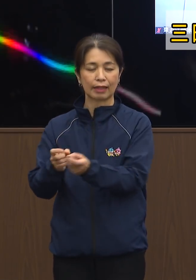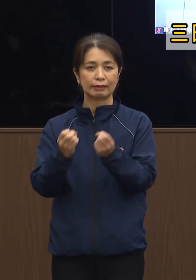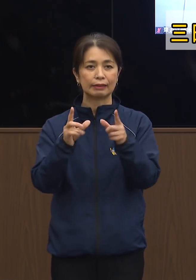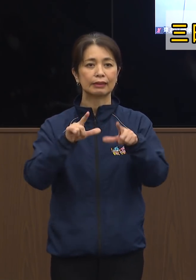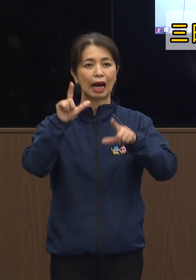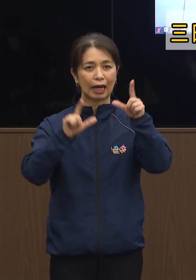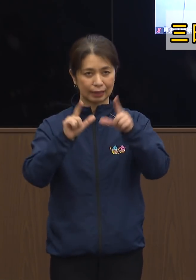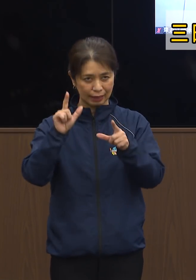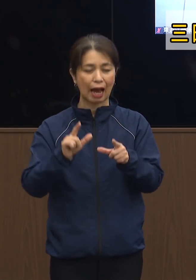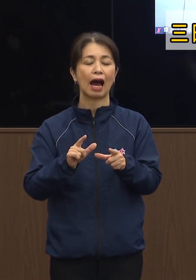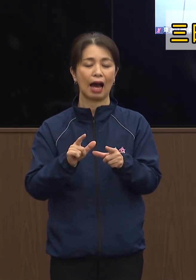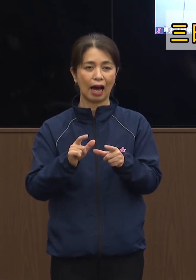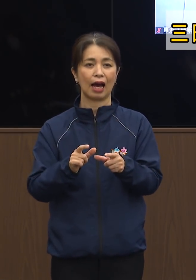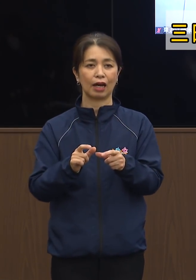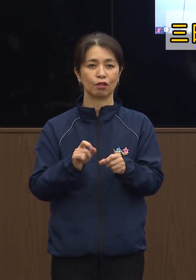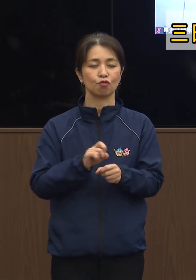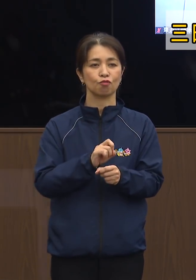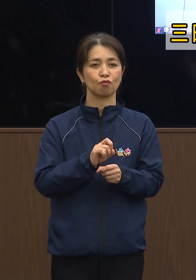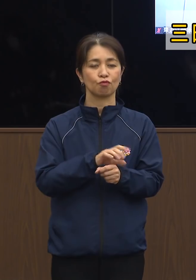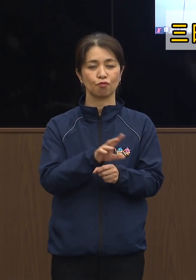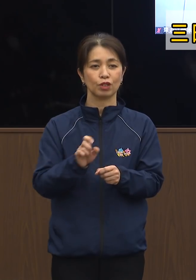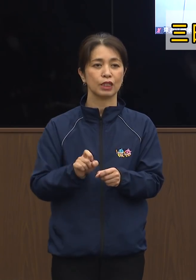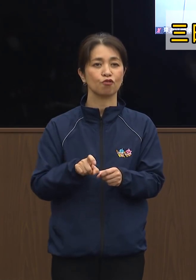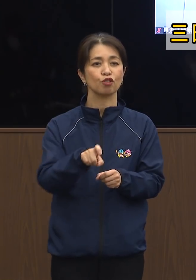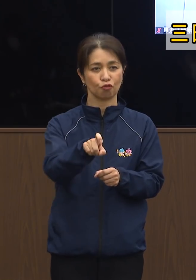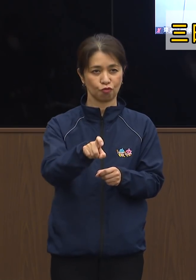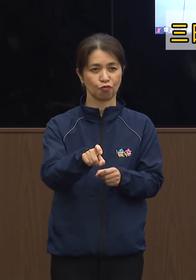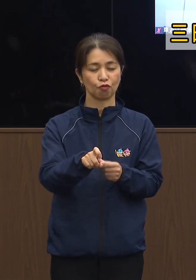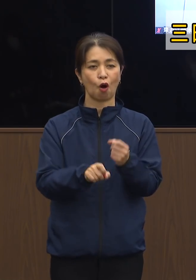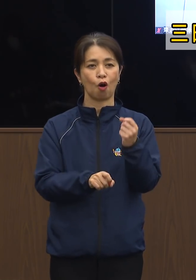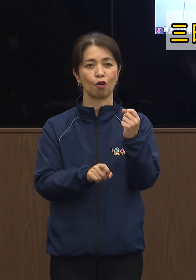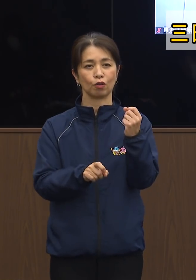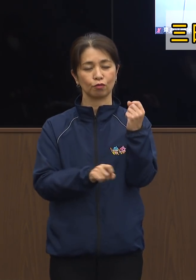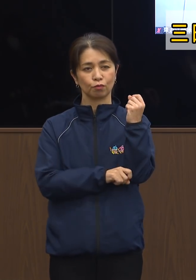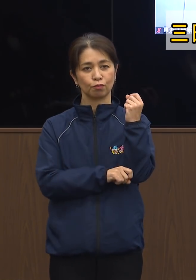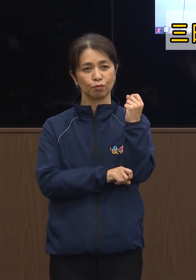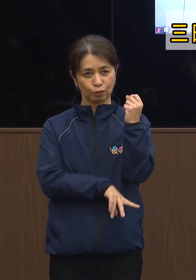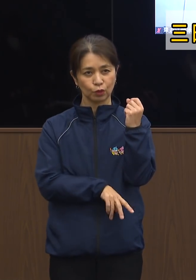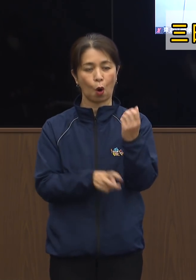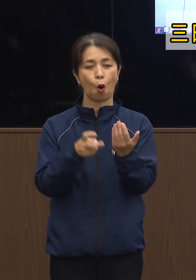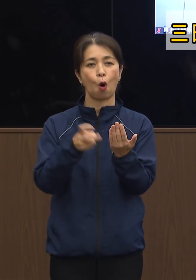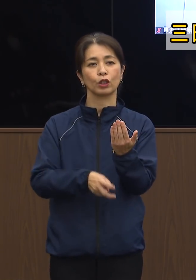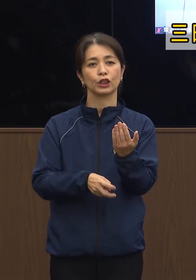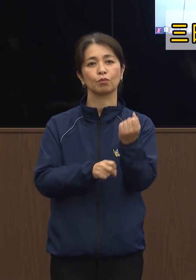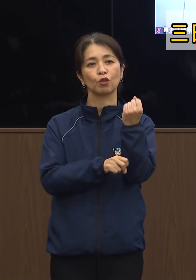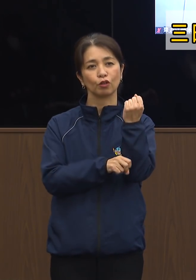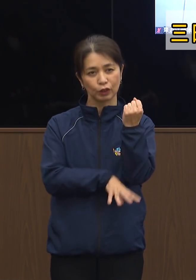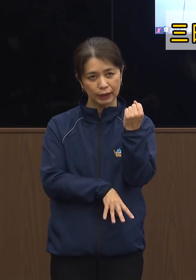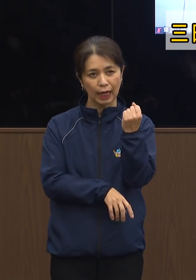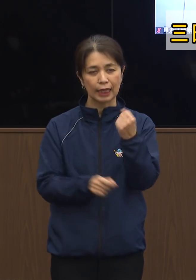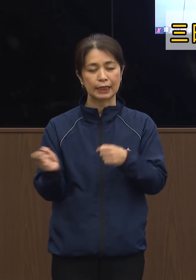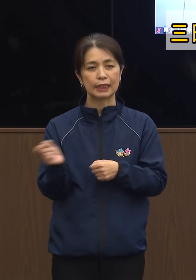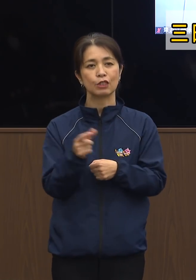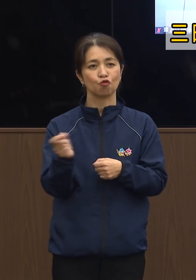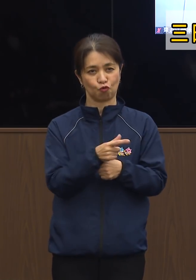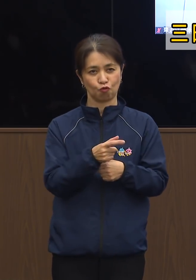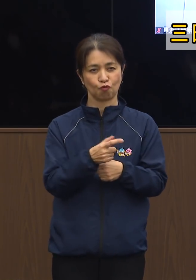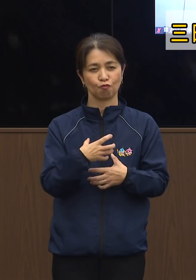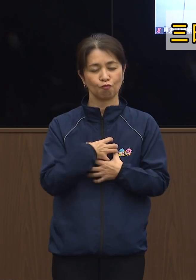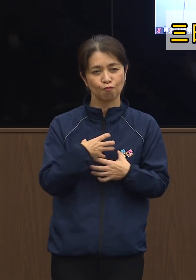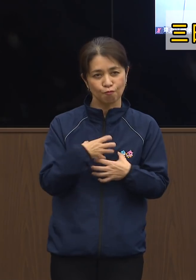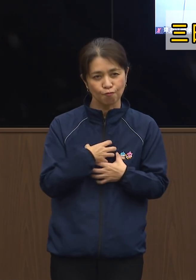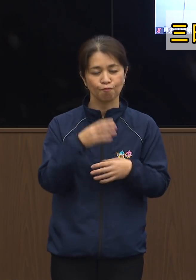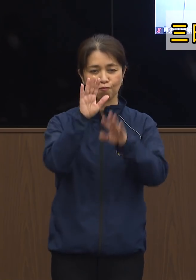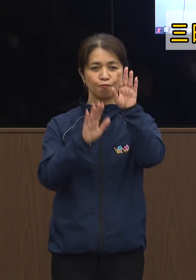ンザ等対策特別措置法に基づき、32条に基づき緊急事態宣言が決定をされ